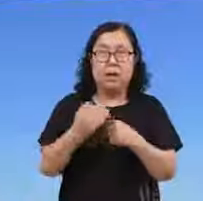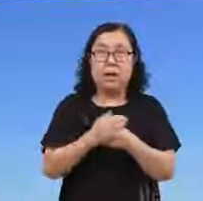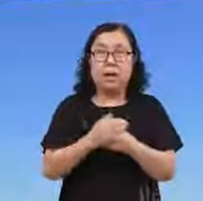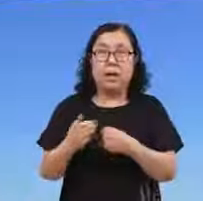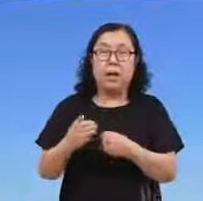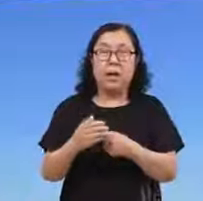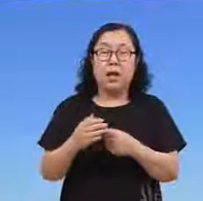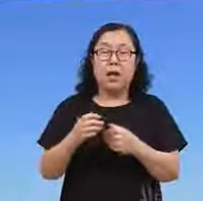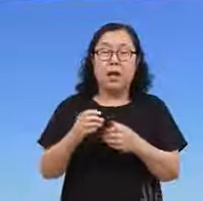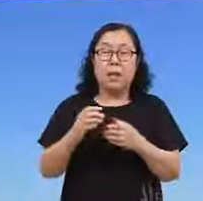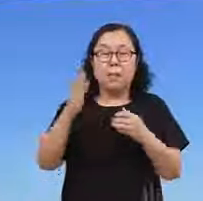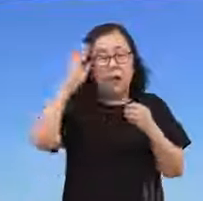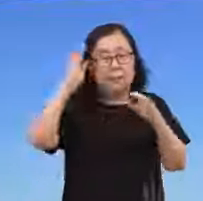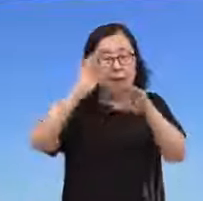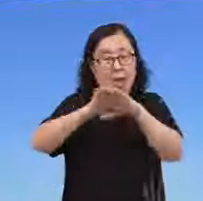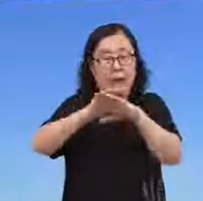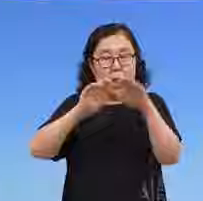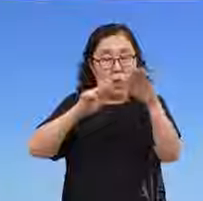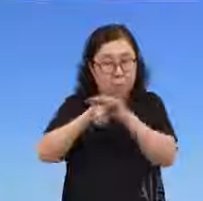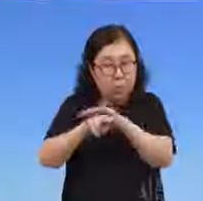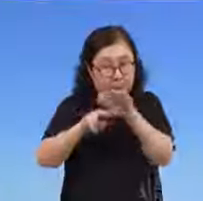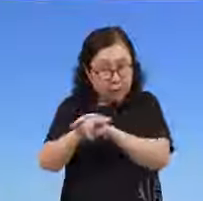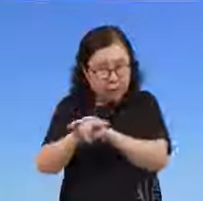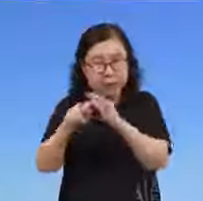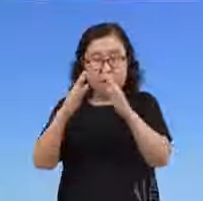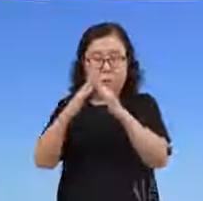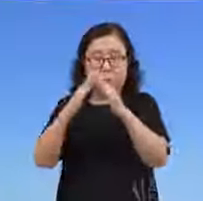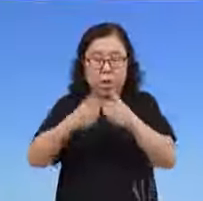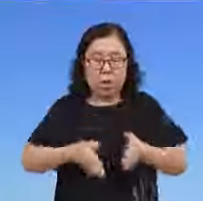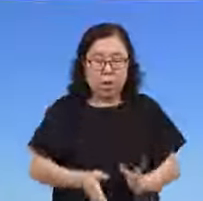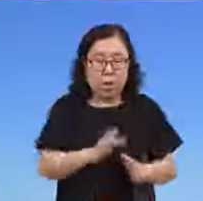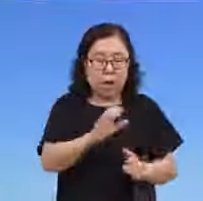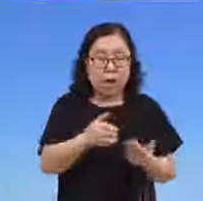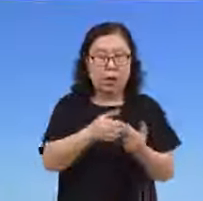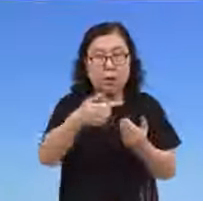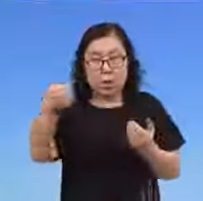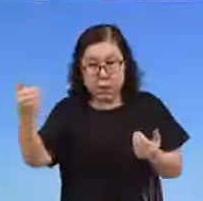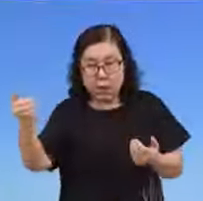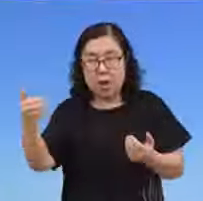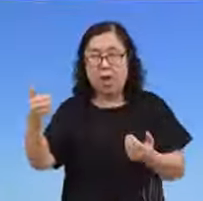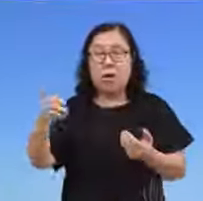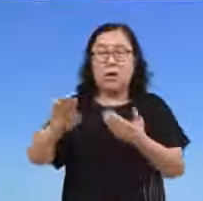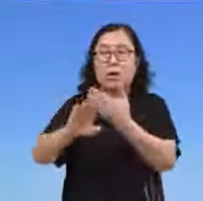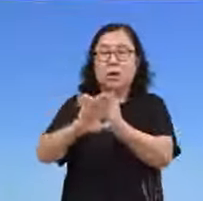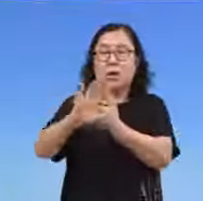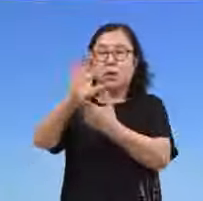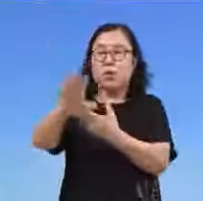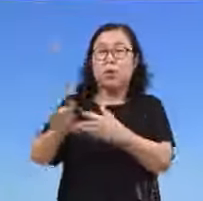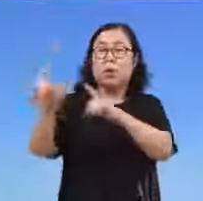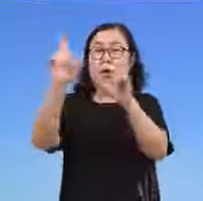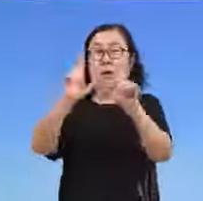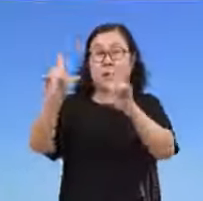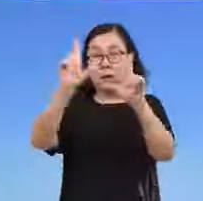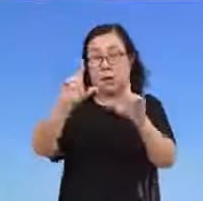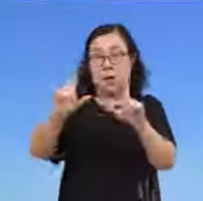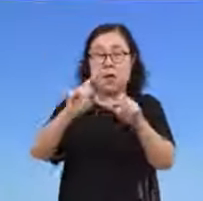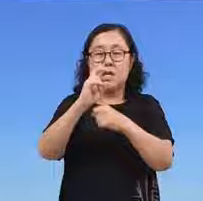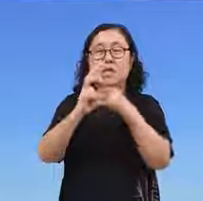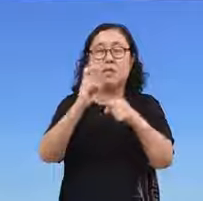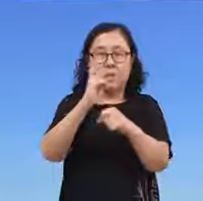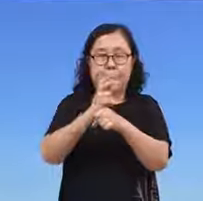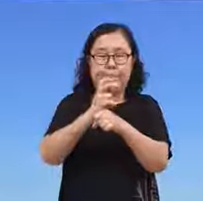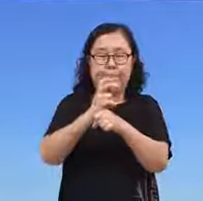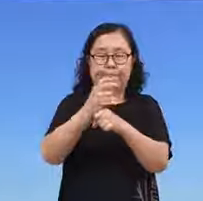위협 속에서 야반 도주하듯이 이 집과 고향을 떠나가지고 그렇게 그 타향살이를 시작한 게